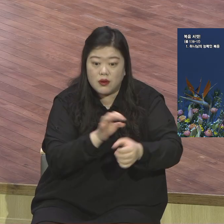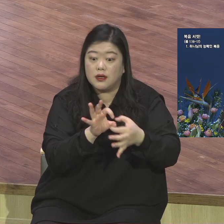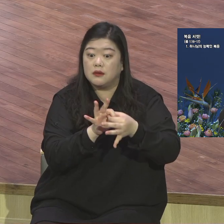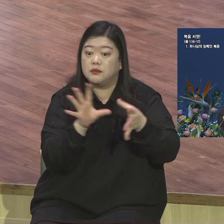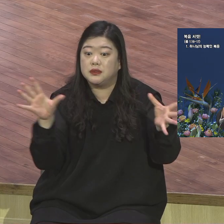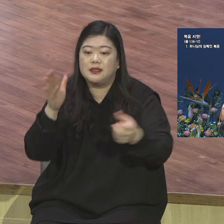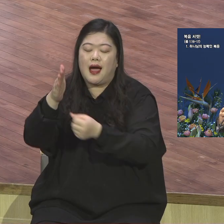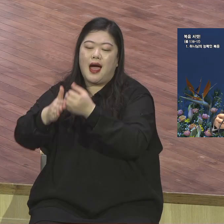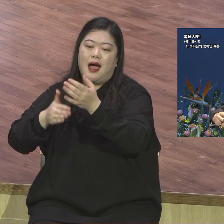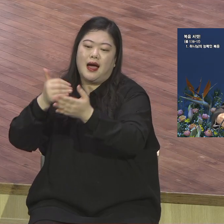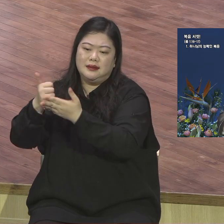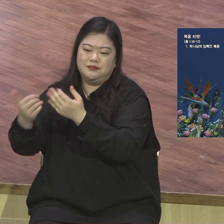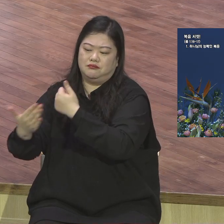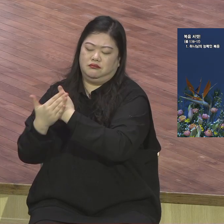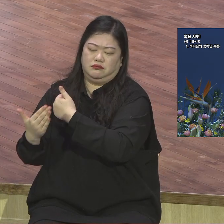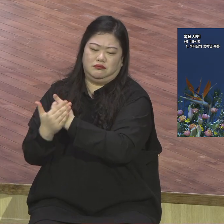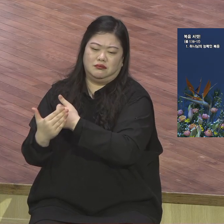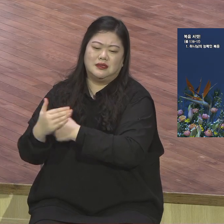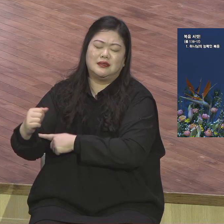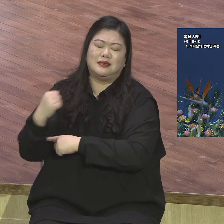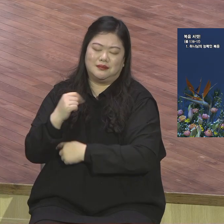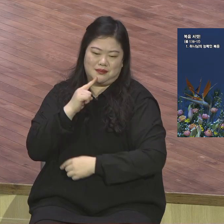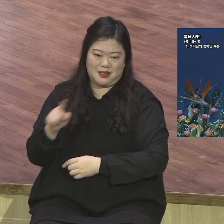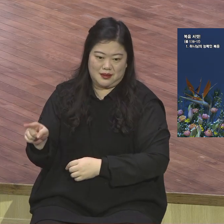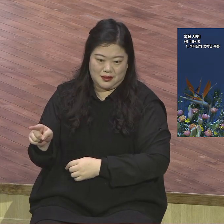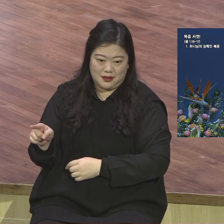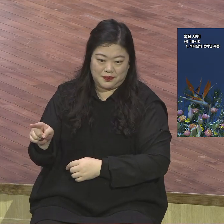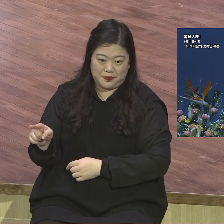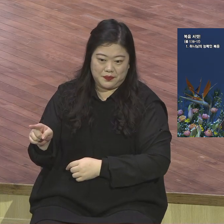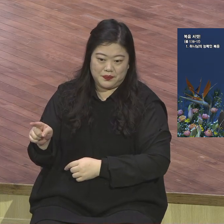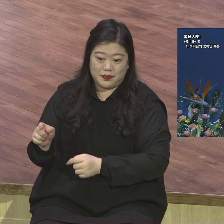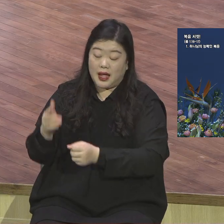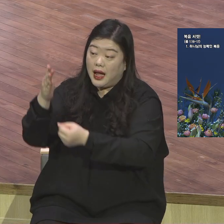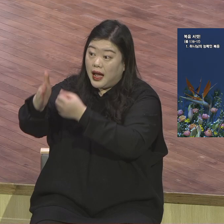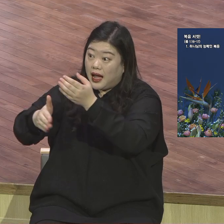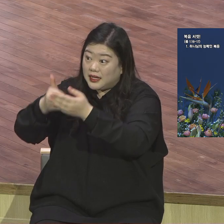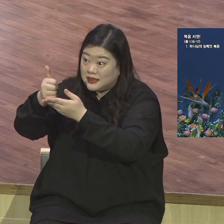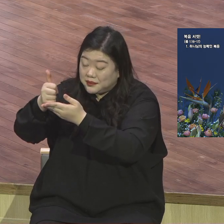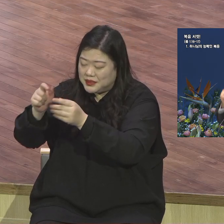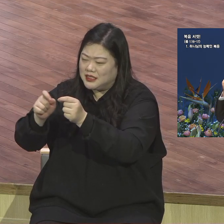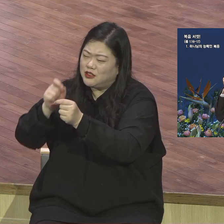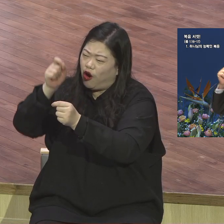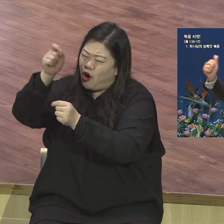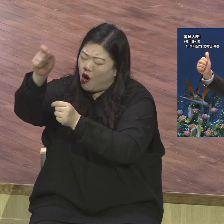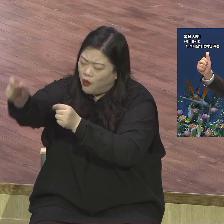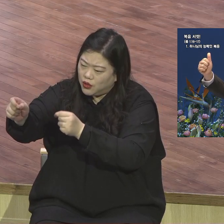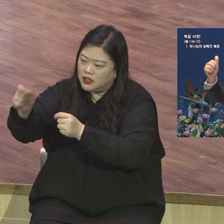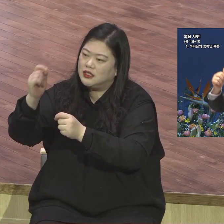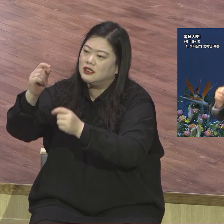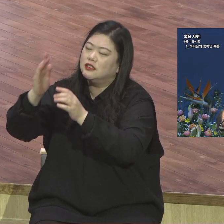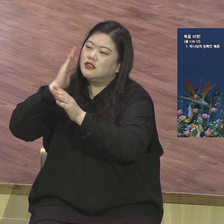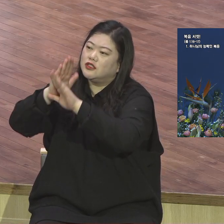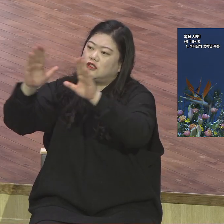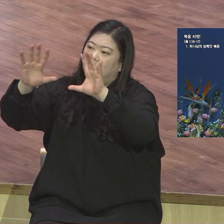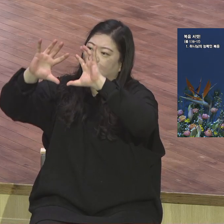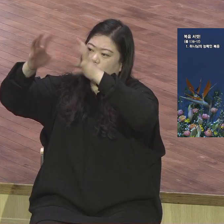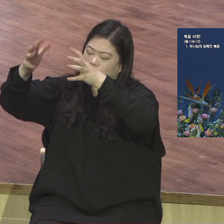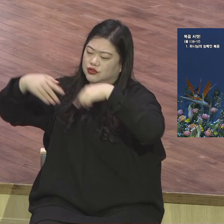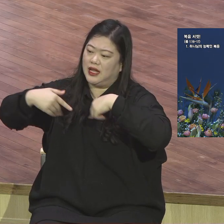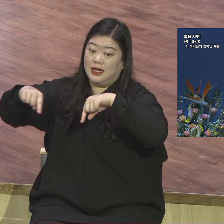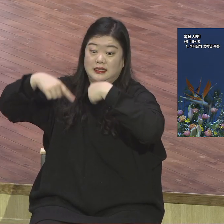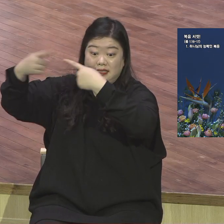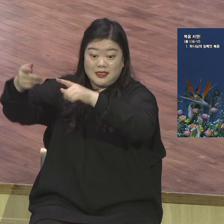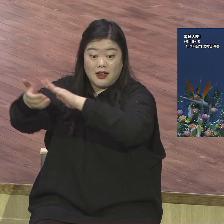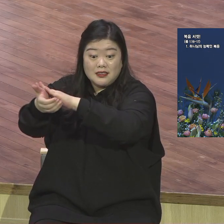영원한 인생 작품, 영원한 상급, 이 잠깐 살면서 영원한 축복을 누리기 위해서